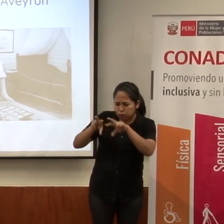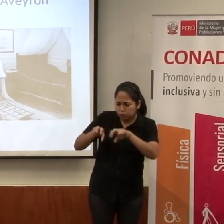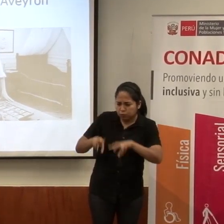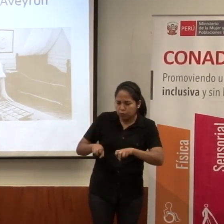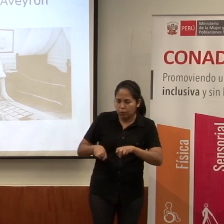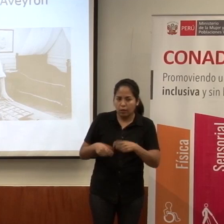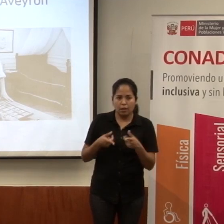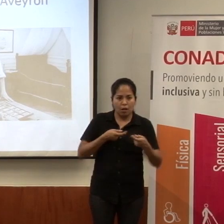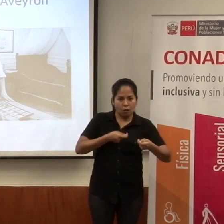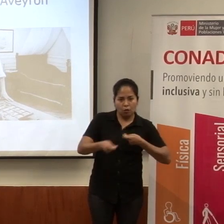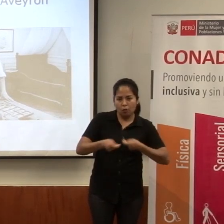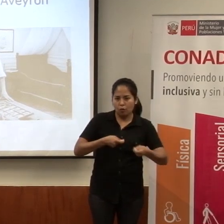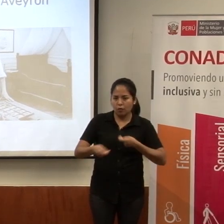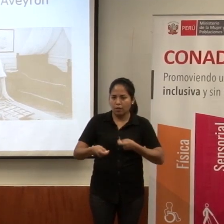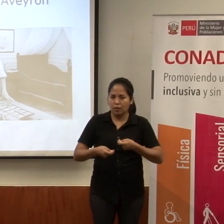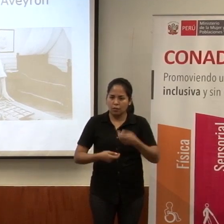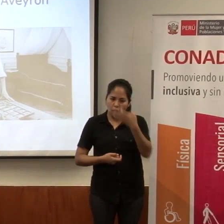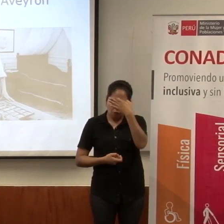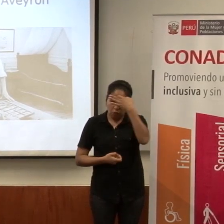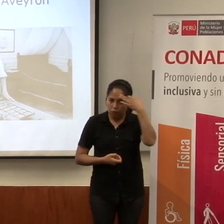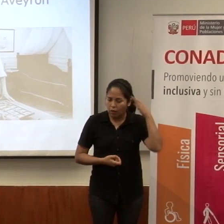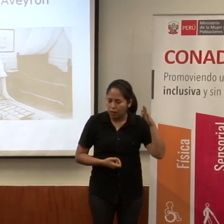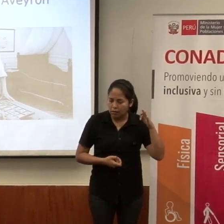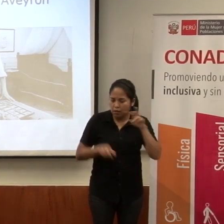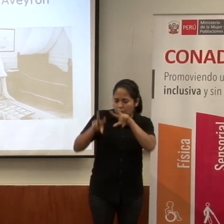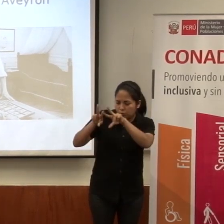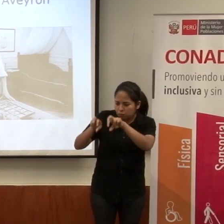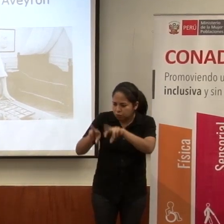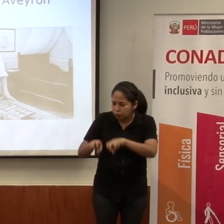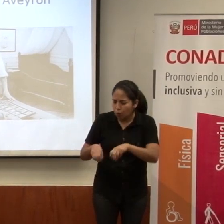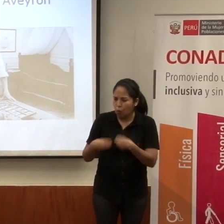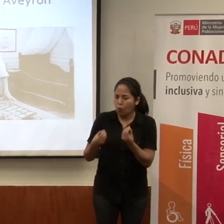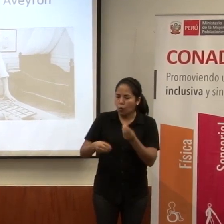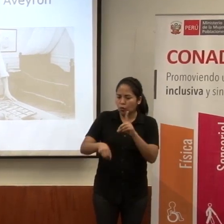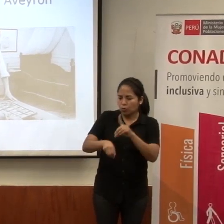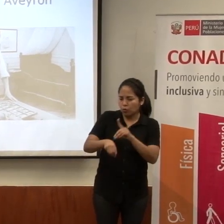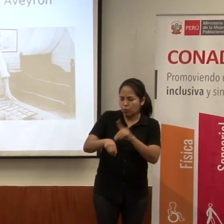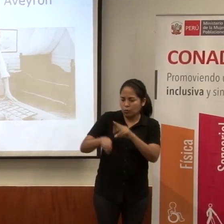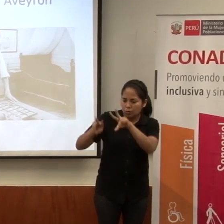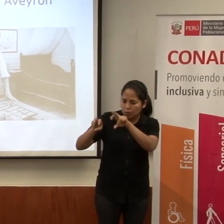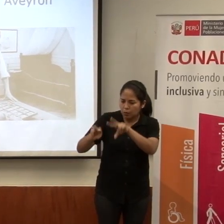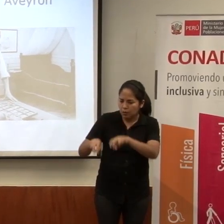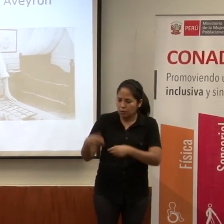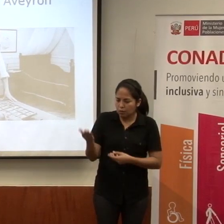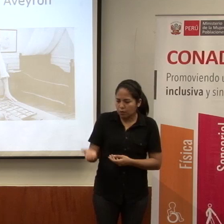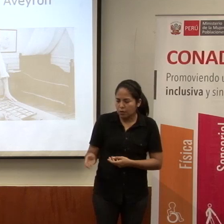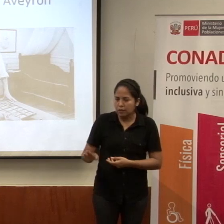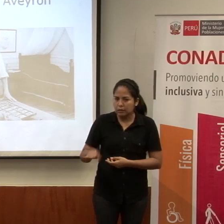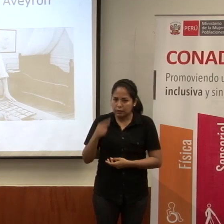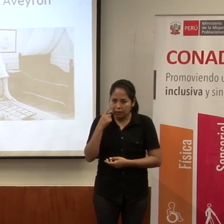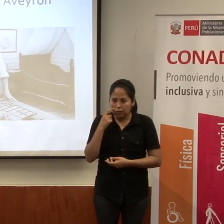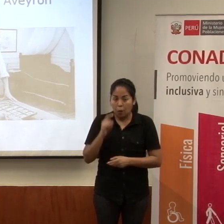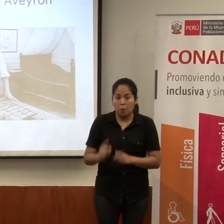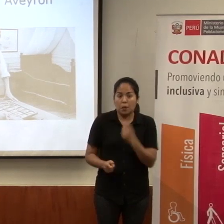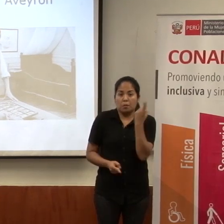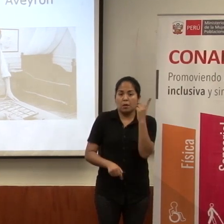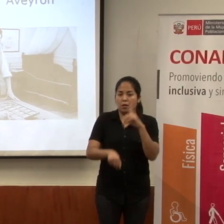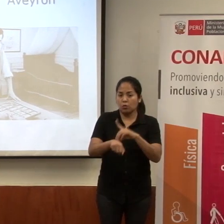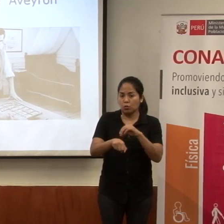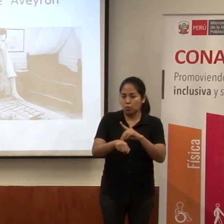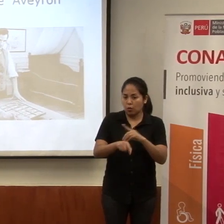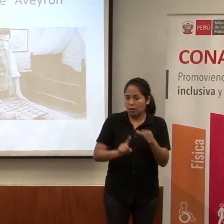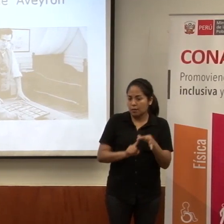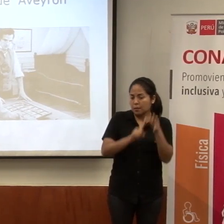gobierno francés que lo puso en manos y disponibilidad de un médico, de uno de los primeros pediatras que hubo en